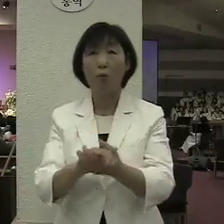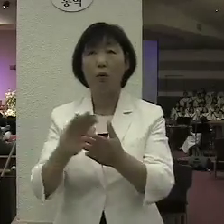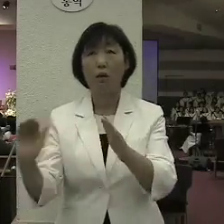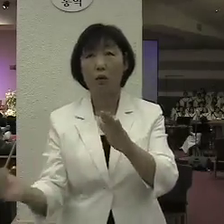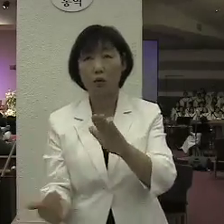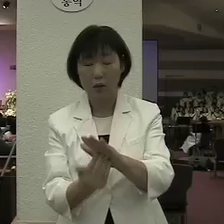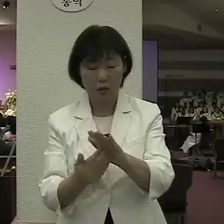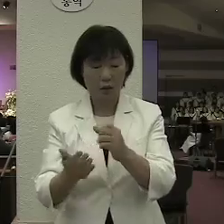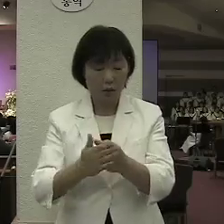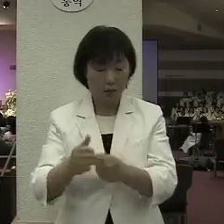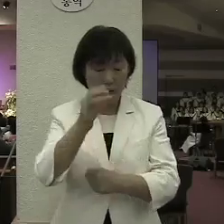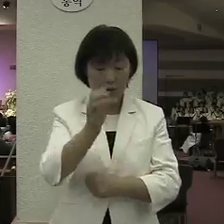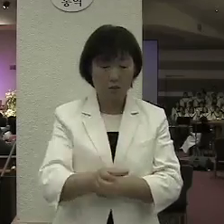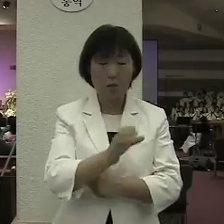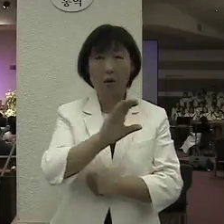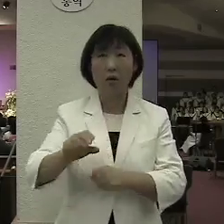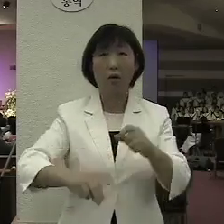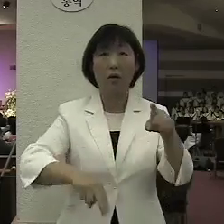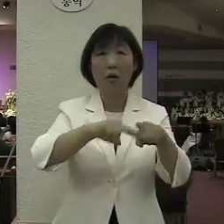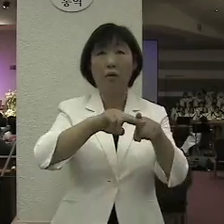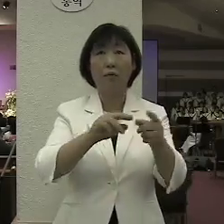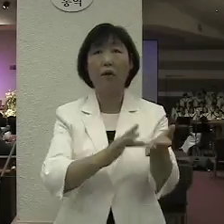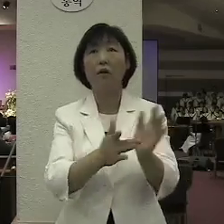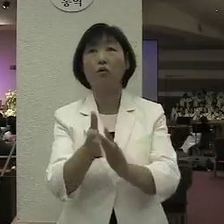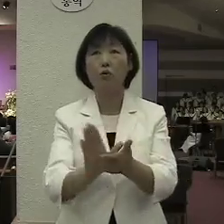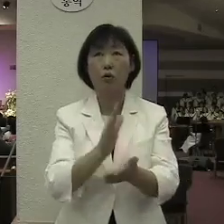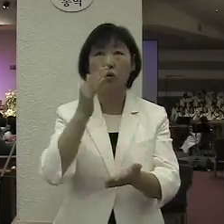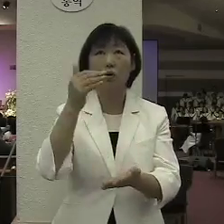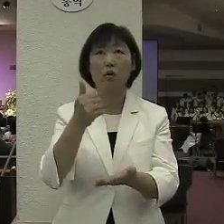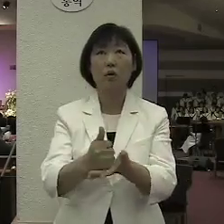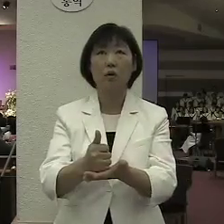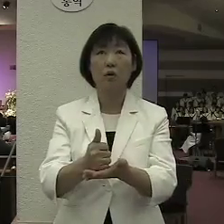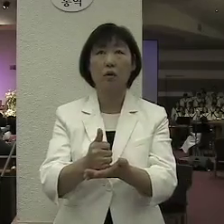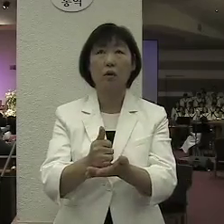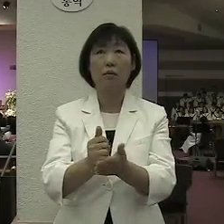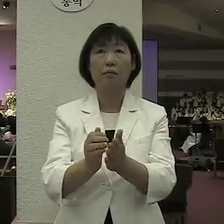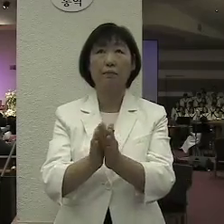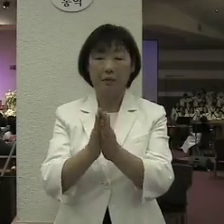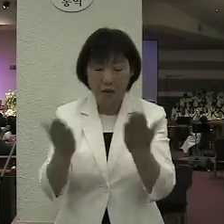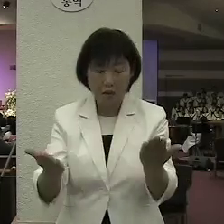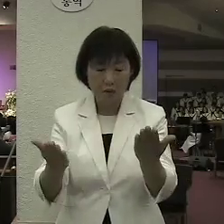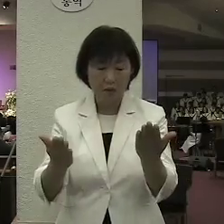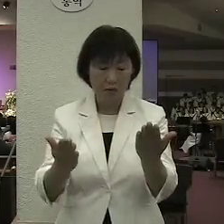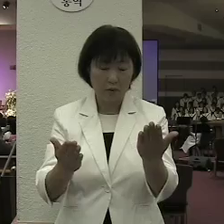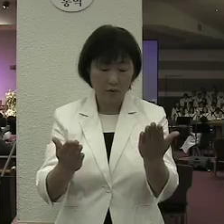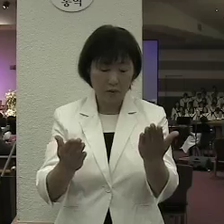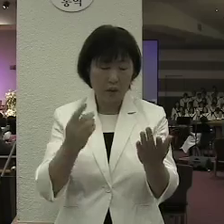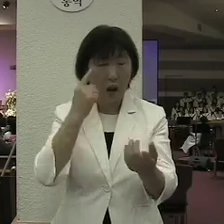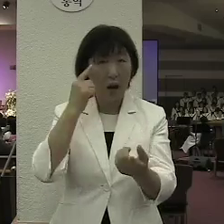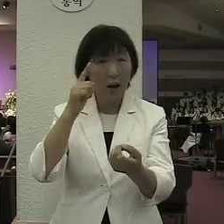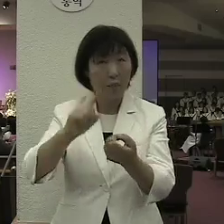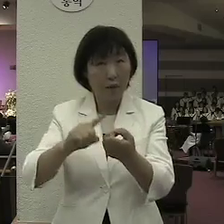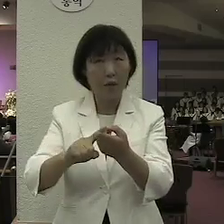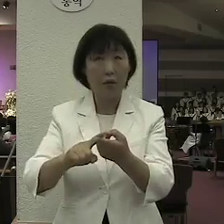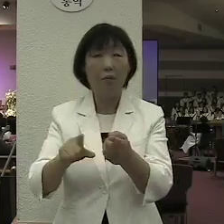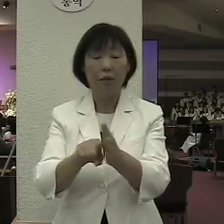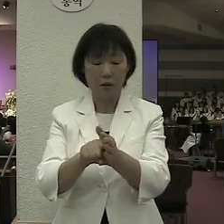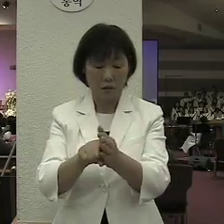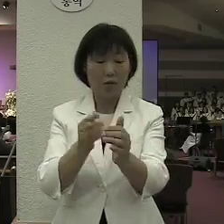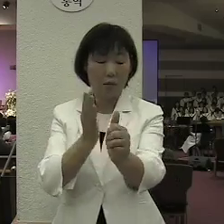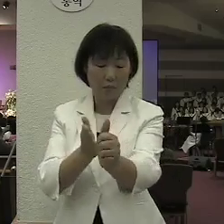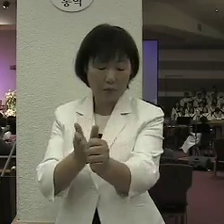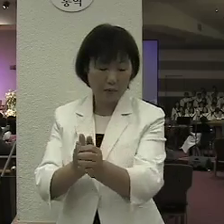있었고 언약 밖에 있었고 하나님의 축복과 소망과 약속 가운데 살 수 없었지만 예수